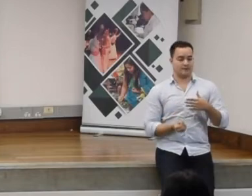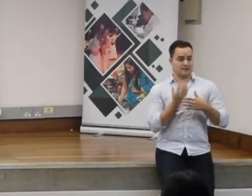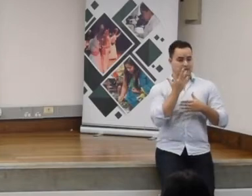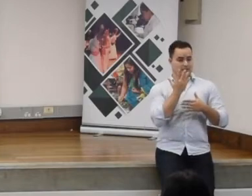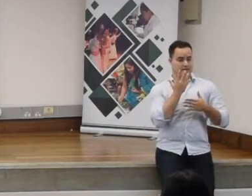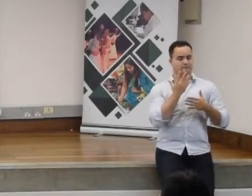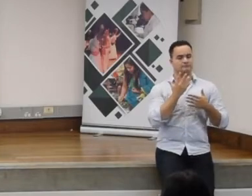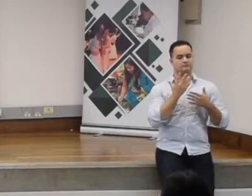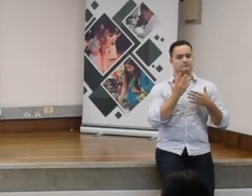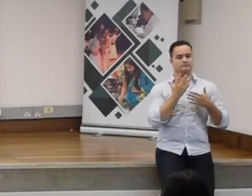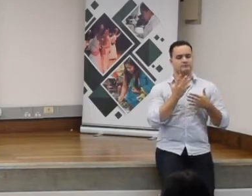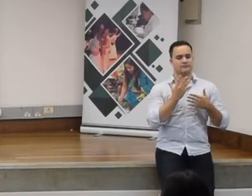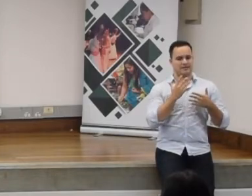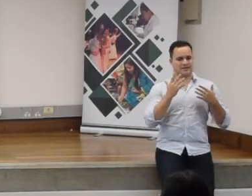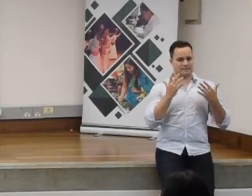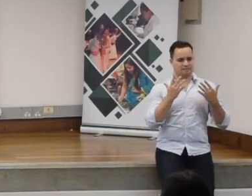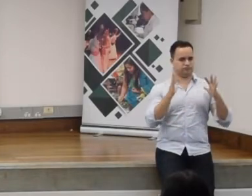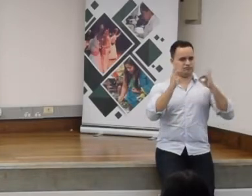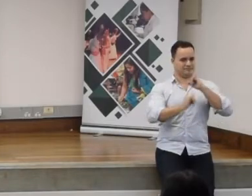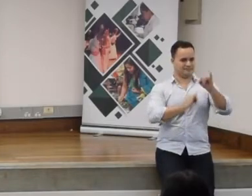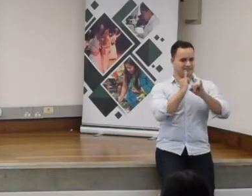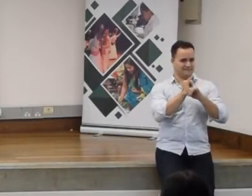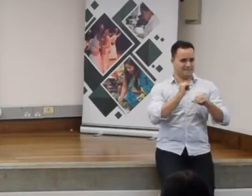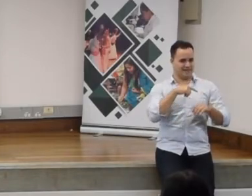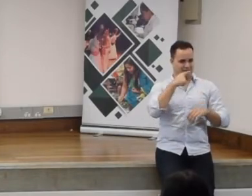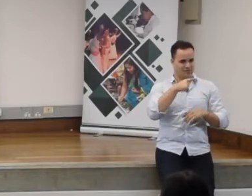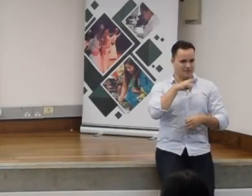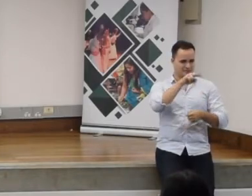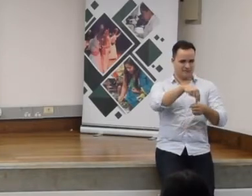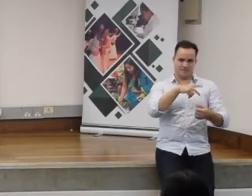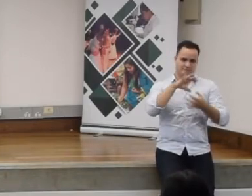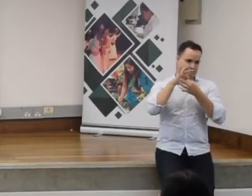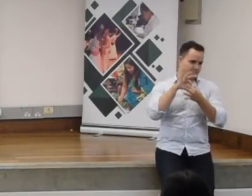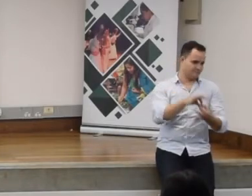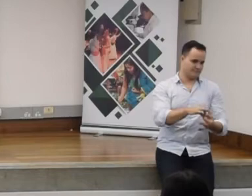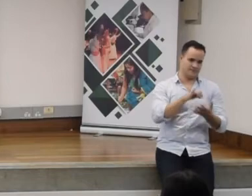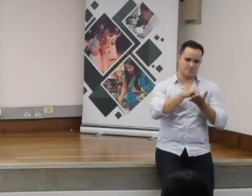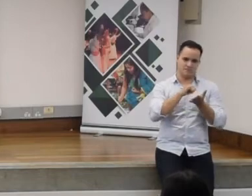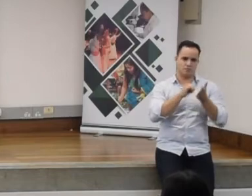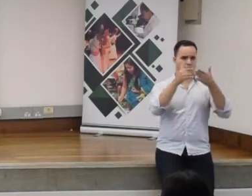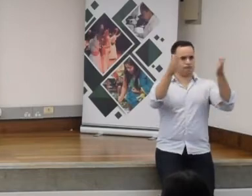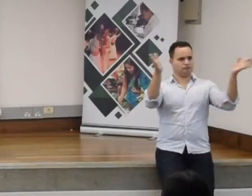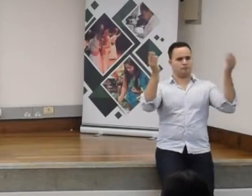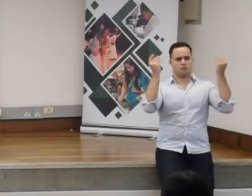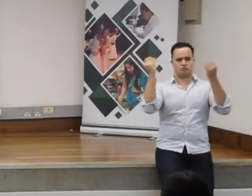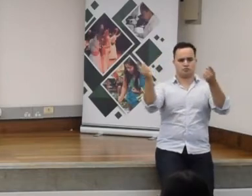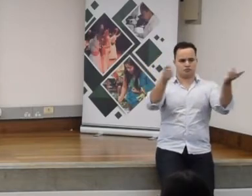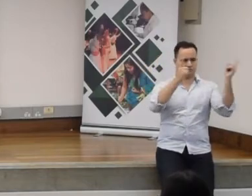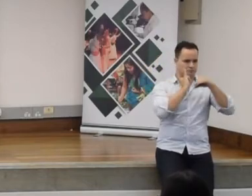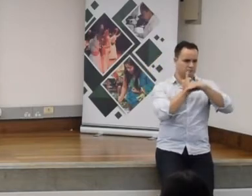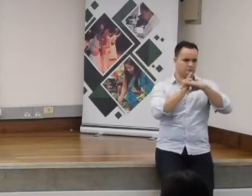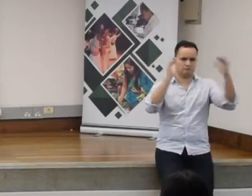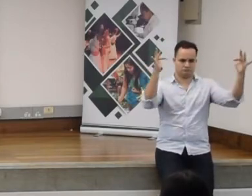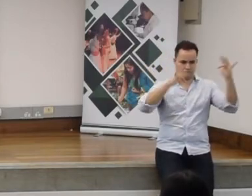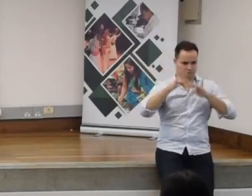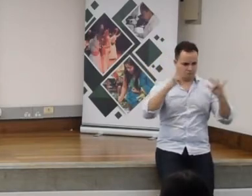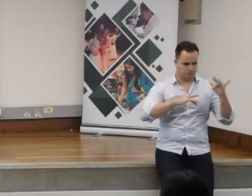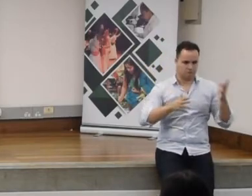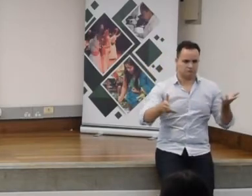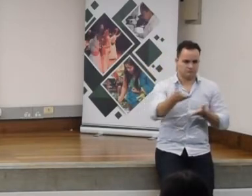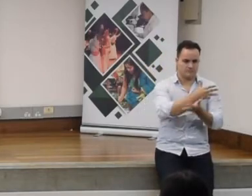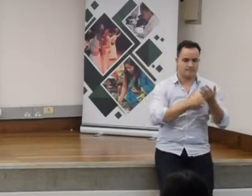celebración internacional de lenguas nativas con todos los actores que quieran participar de este empeño, el